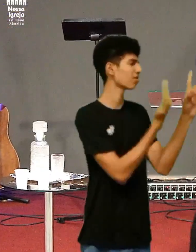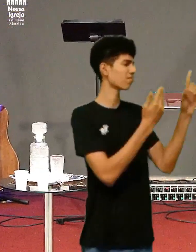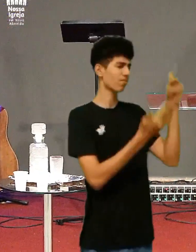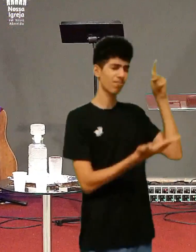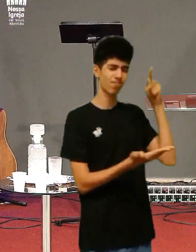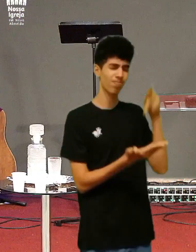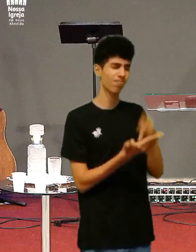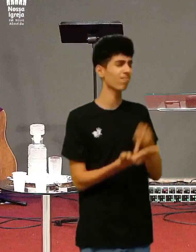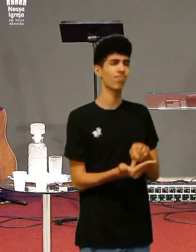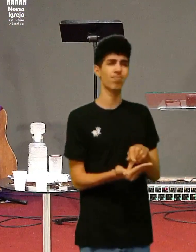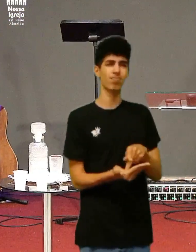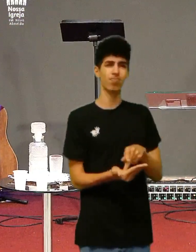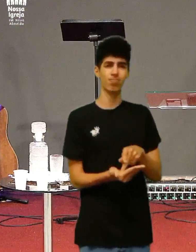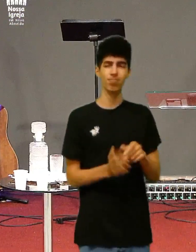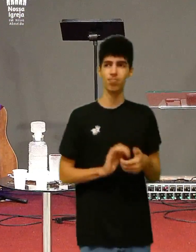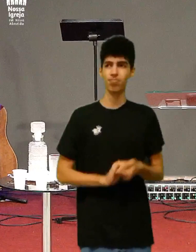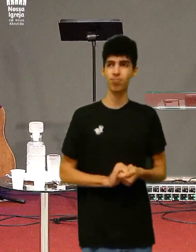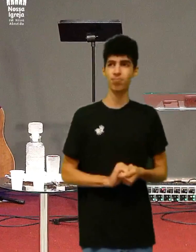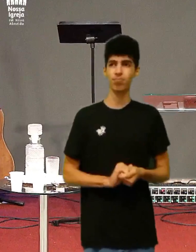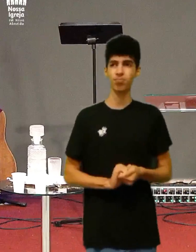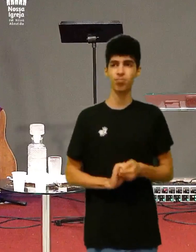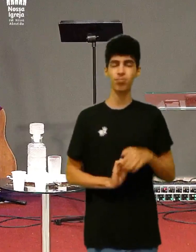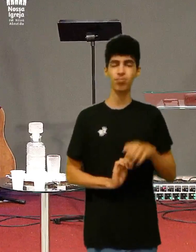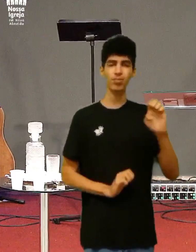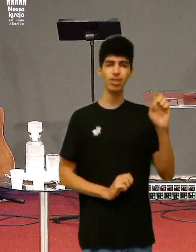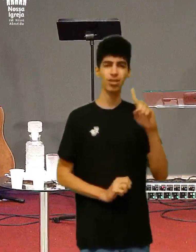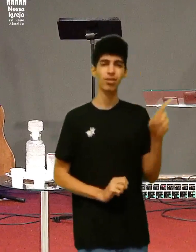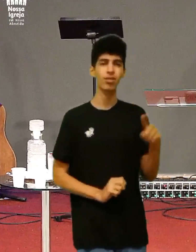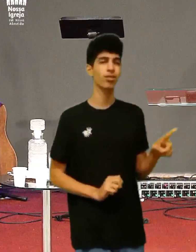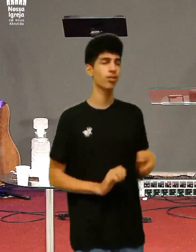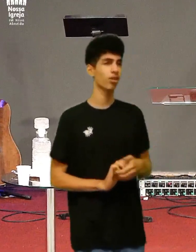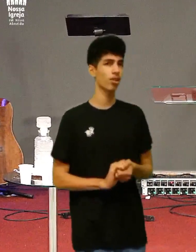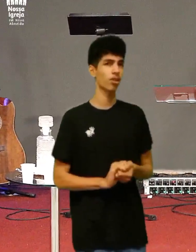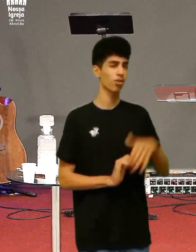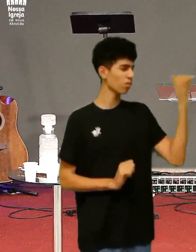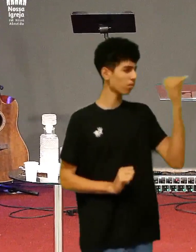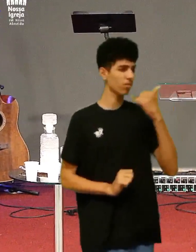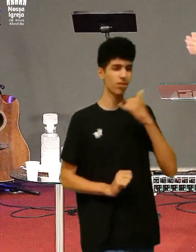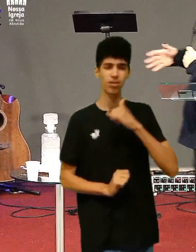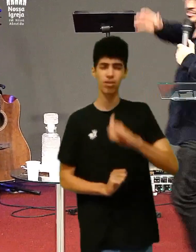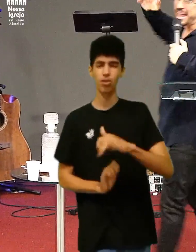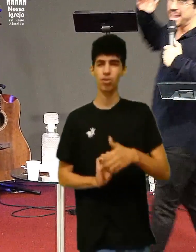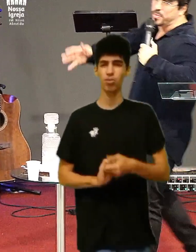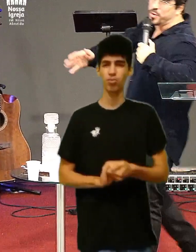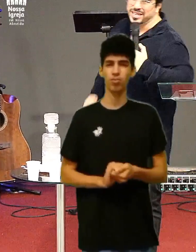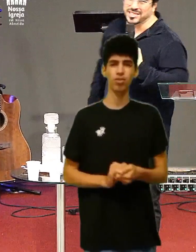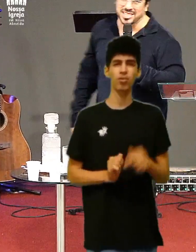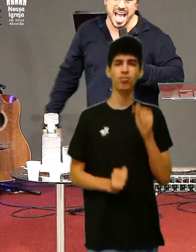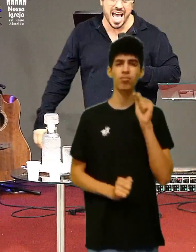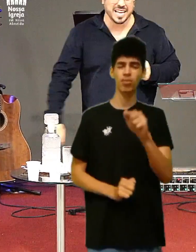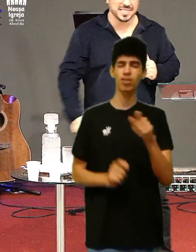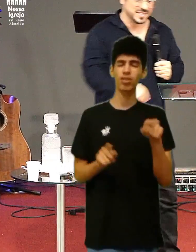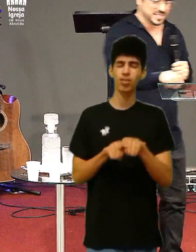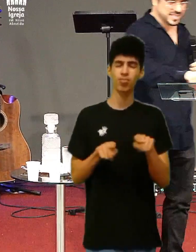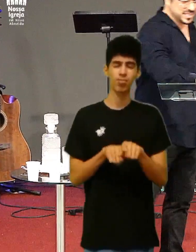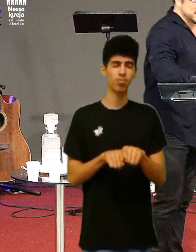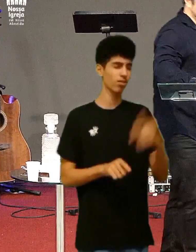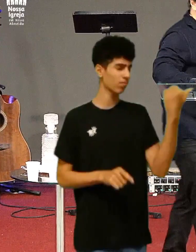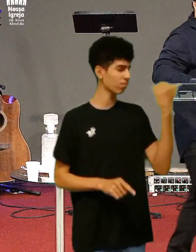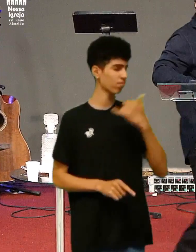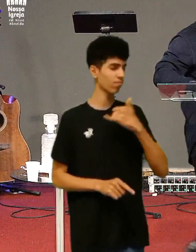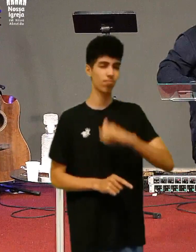verdade. Ezequiel obedeceu e profetizou sobre aqueles ossos. Seja você a profetizar.